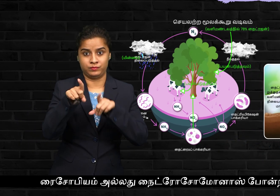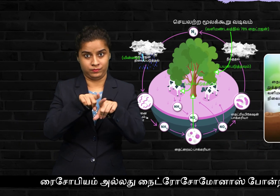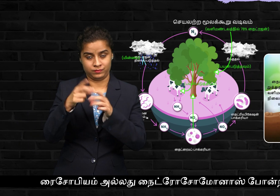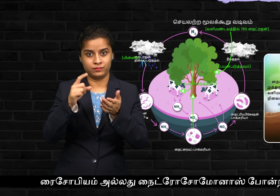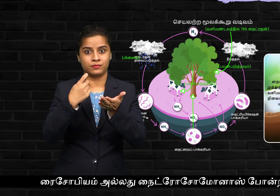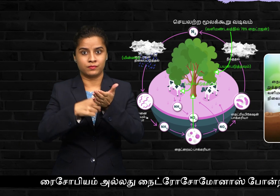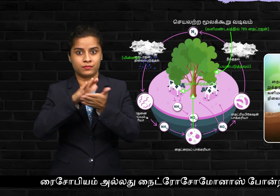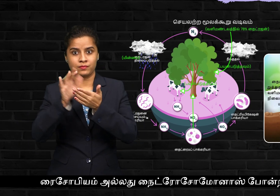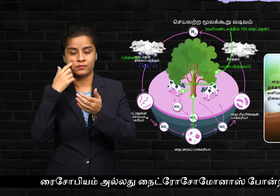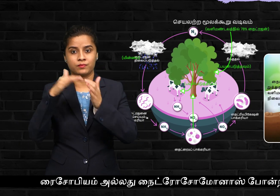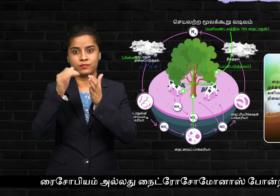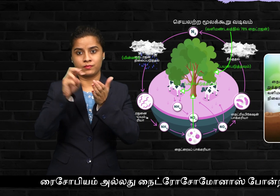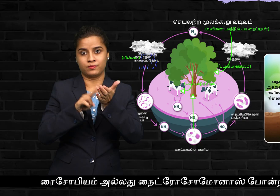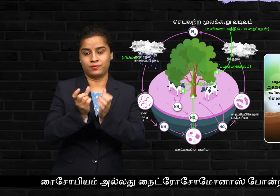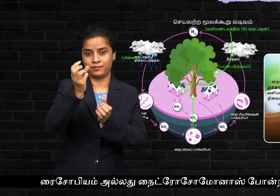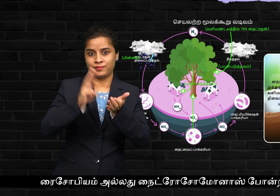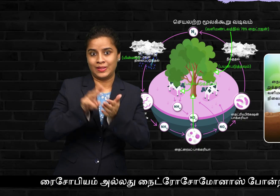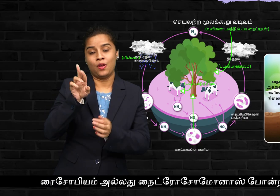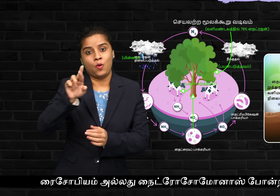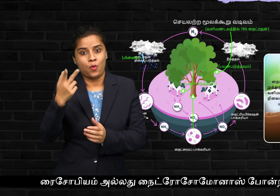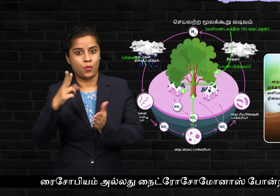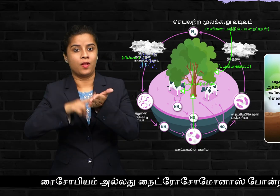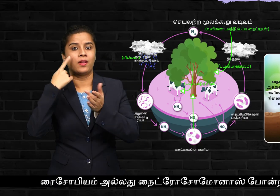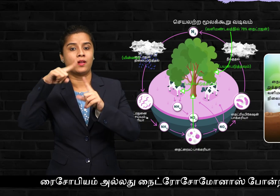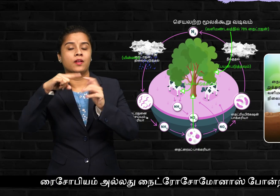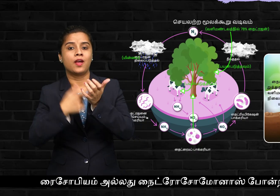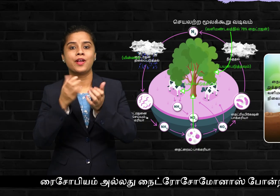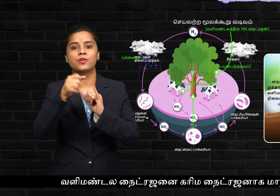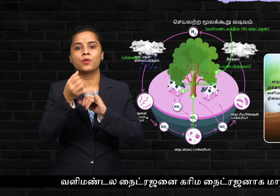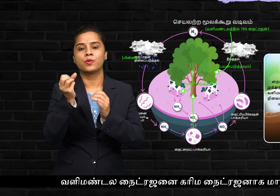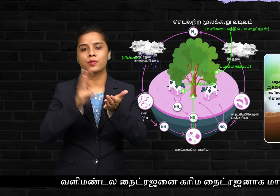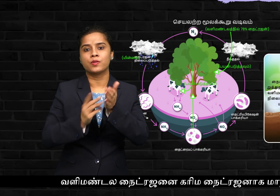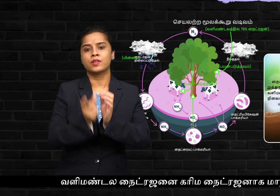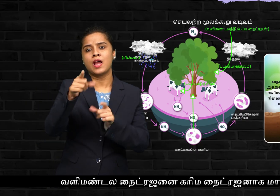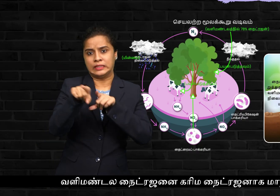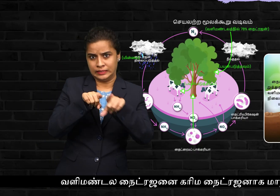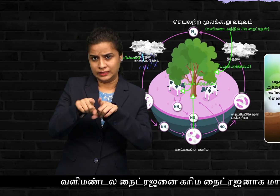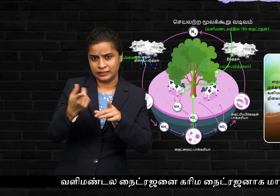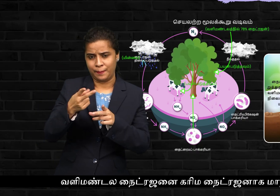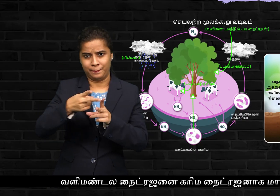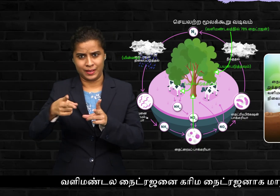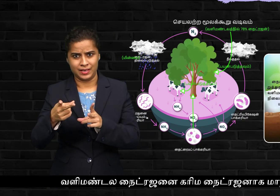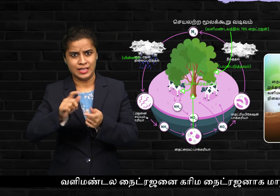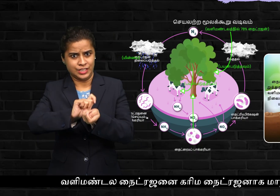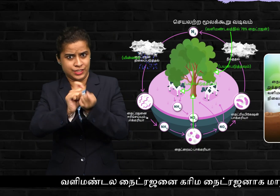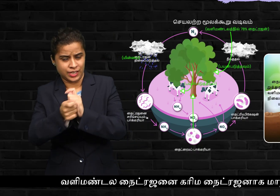ரைசோபியம் அல்லது நைட்ரோசோமோனஸ் போன்ற பாக்டீரியாக்கள் வளிமண்டல நைட்ரஜனை கரிம